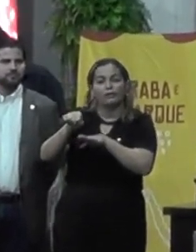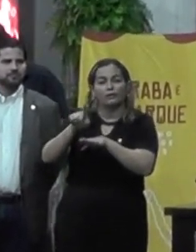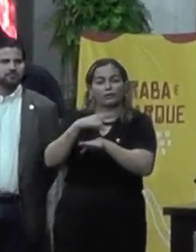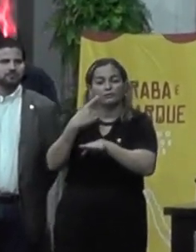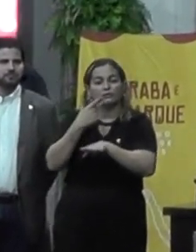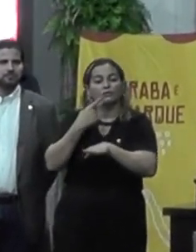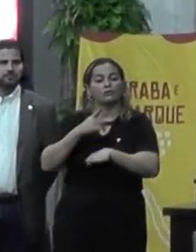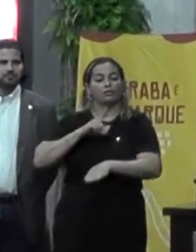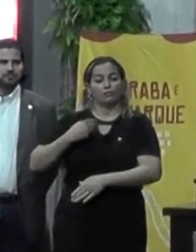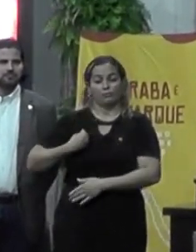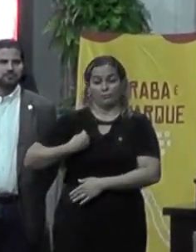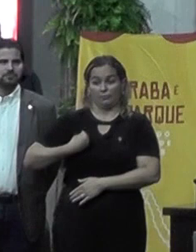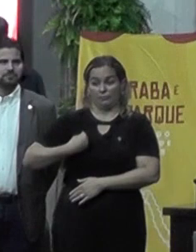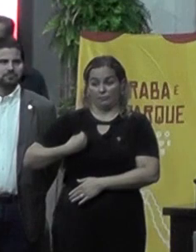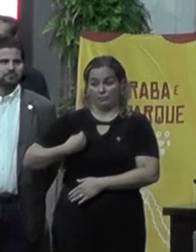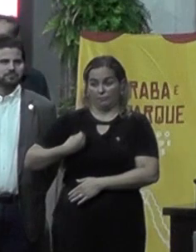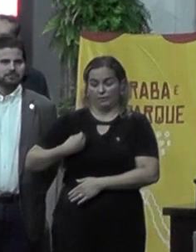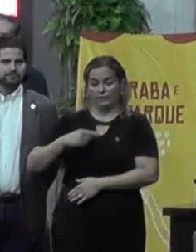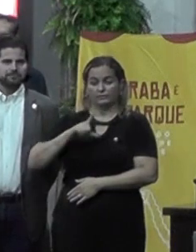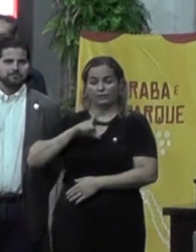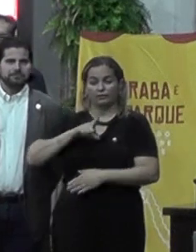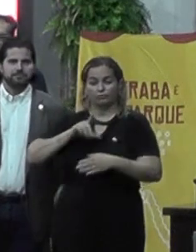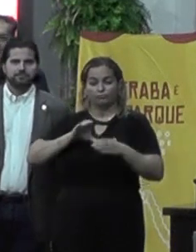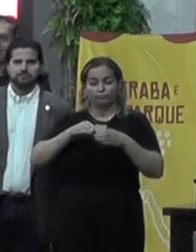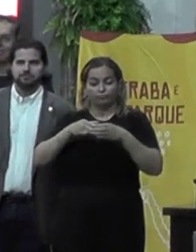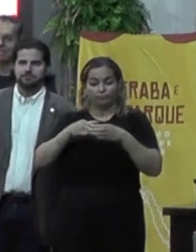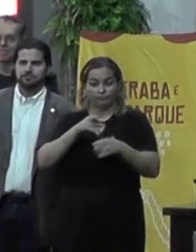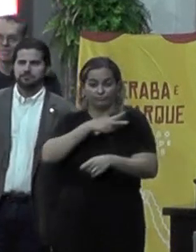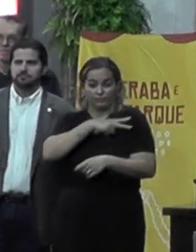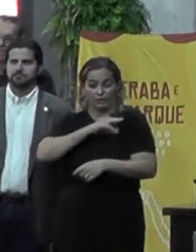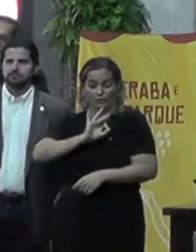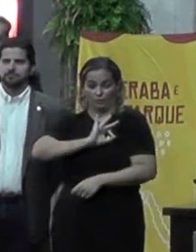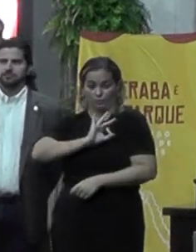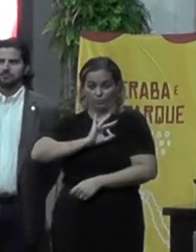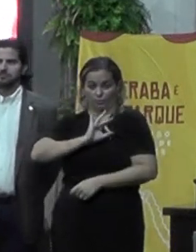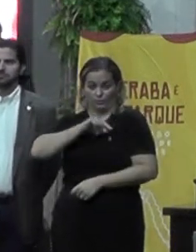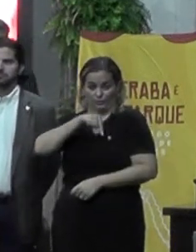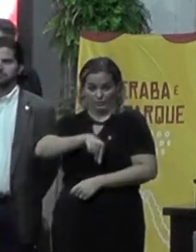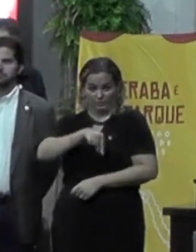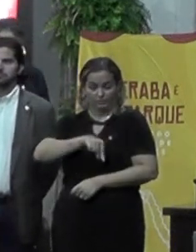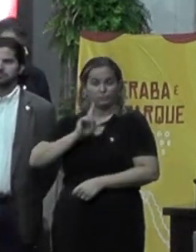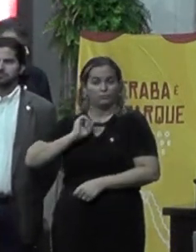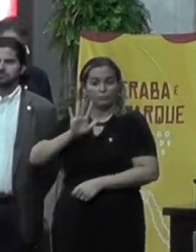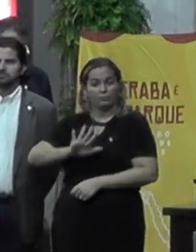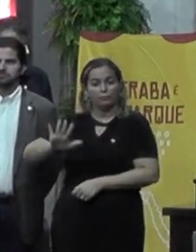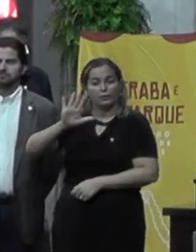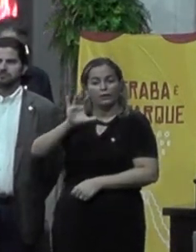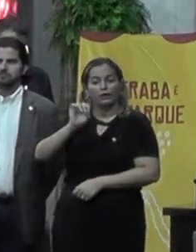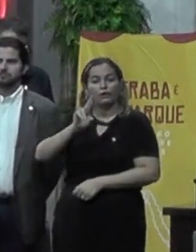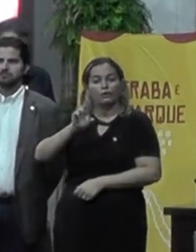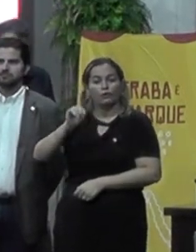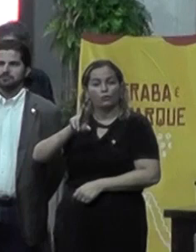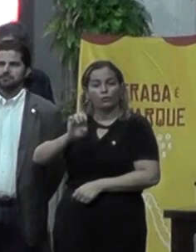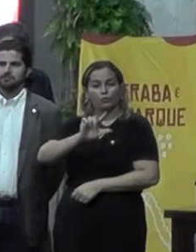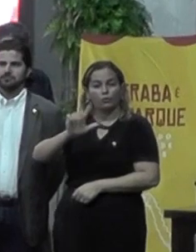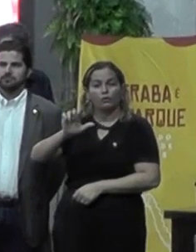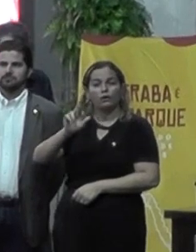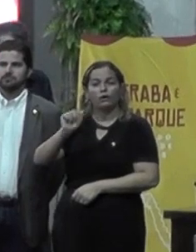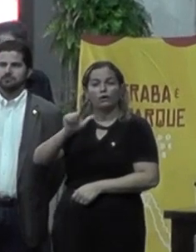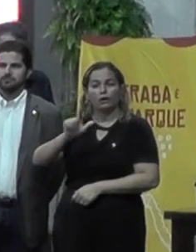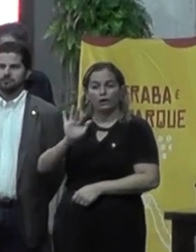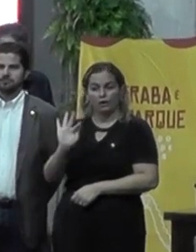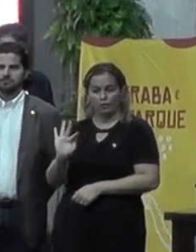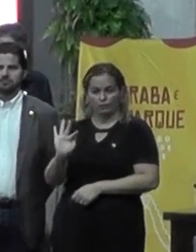destacamos as presenças do comandante da 5ª Região da Polícia Militar de Minas Gerais, Coronel Ralph Veiga de